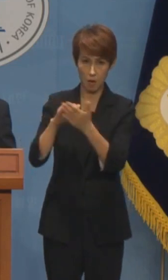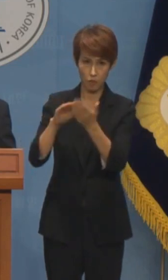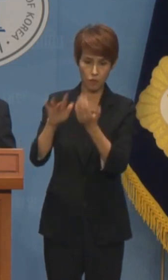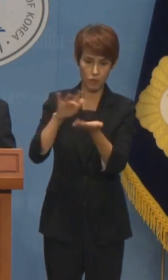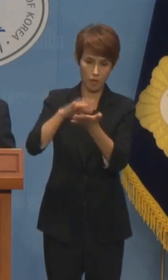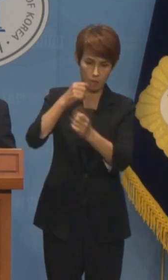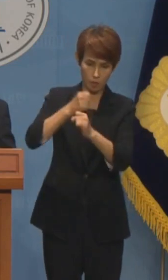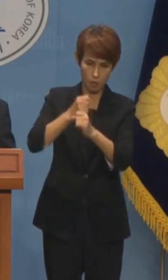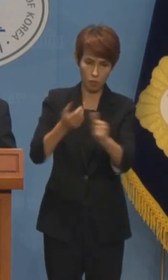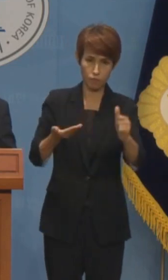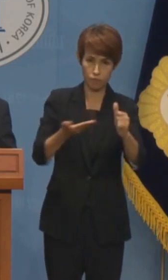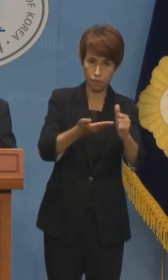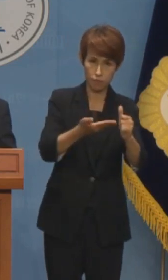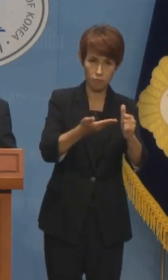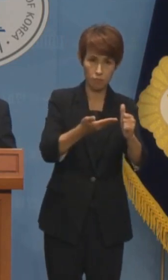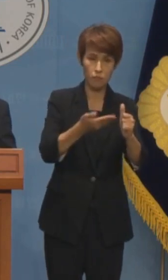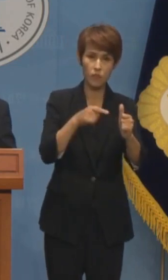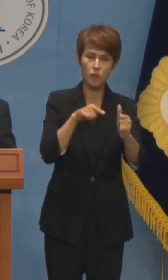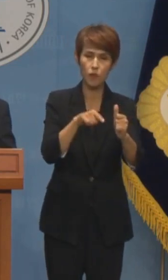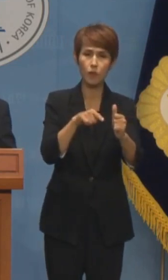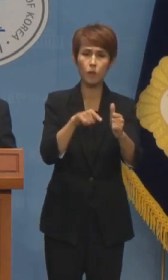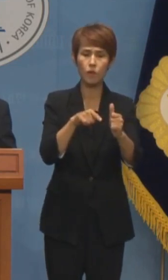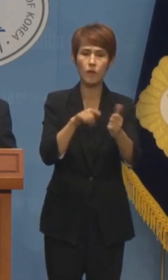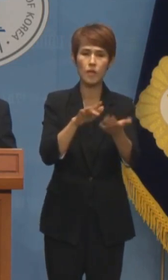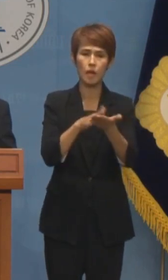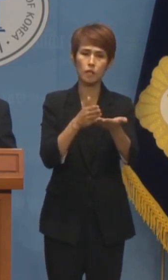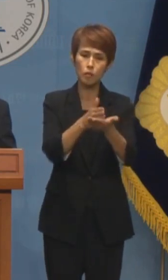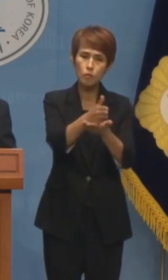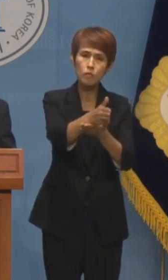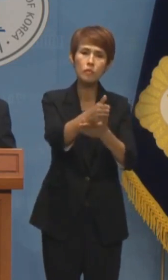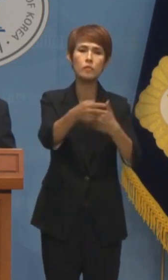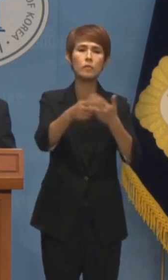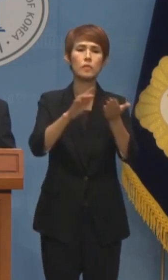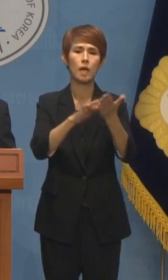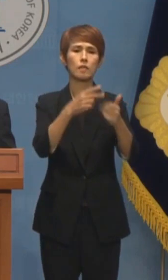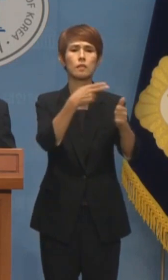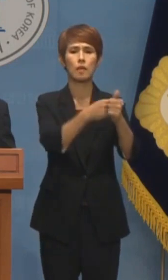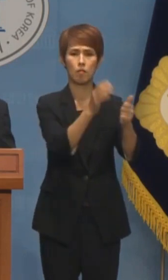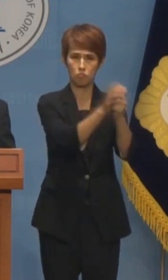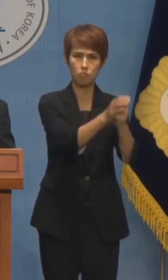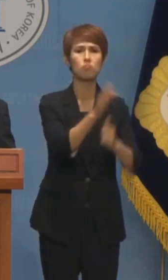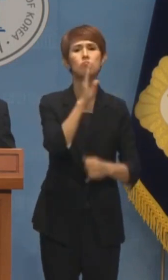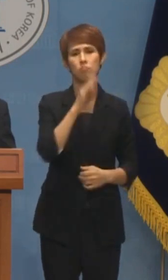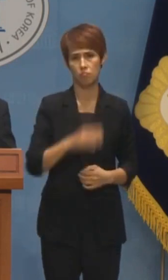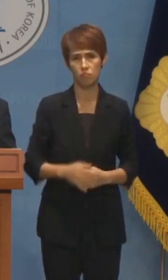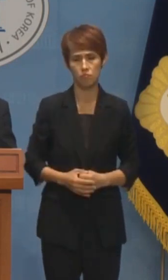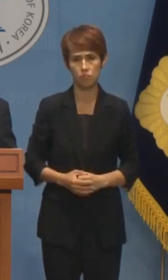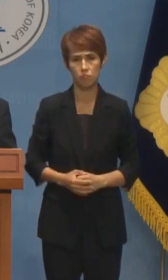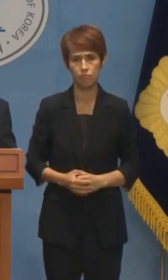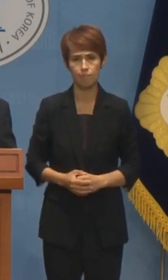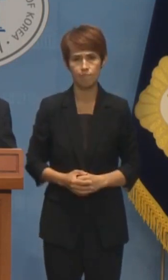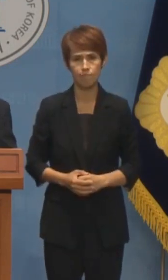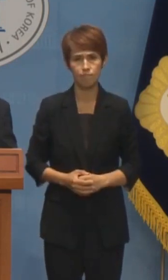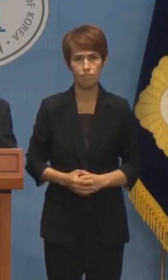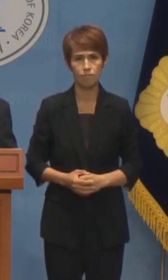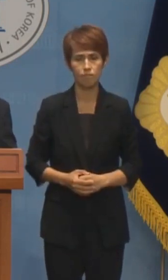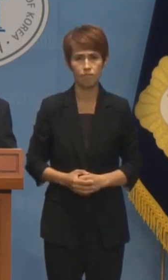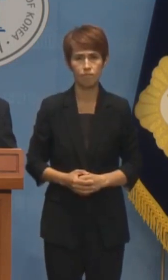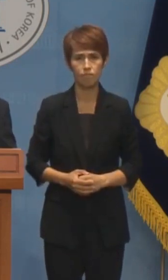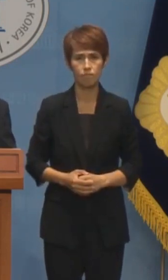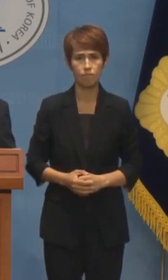조제와 투약은 의약품에 관한 전문가인 약사에 의해 이루어져야 합니다. 이